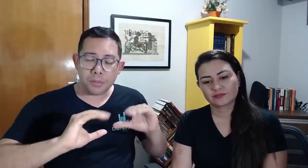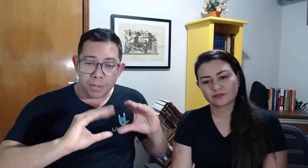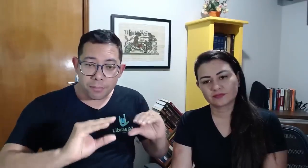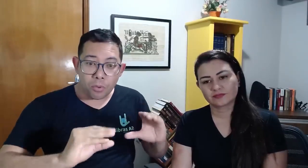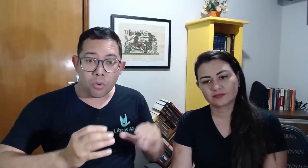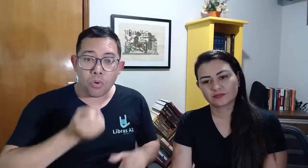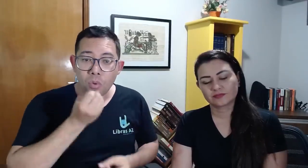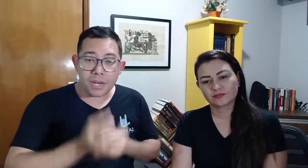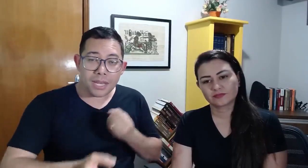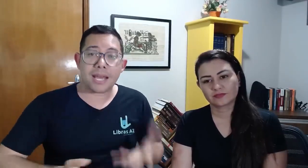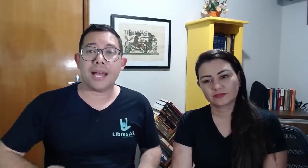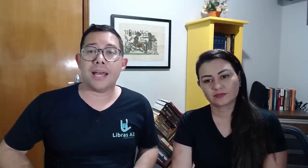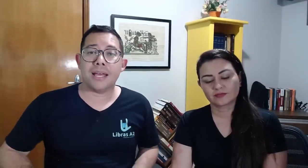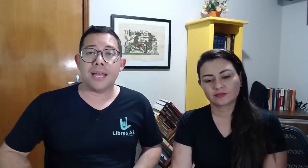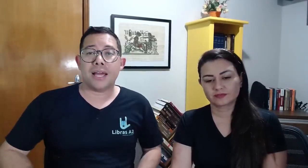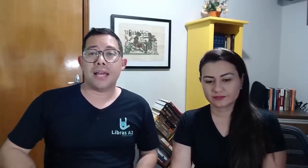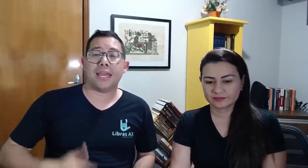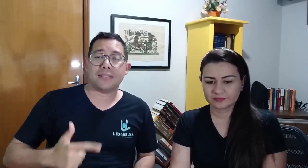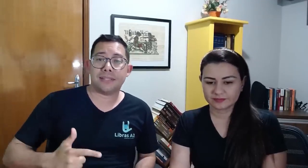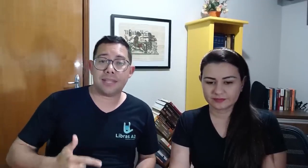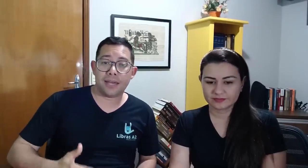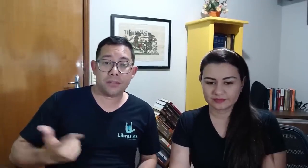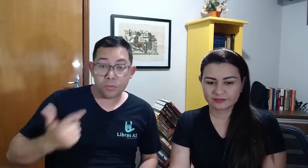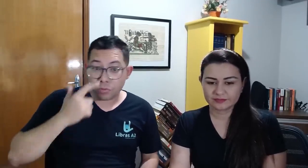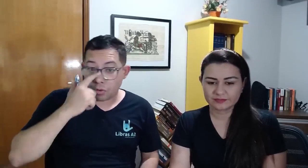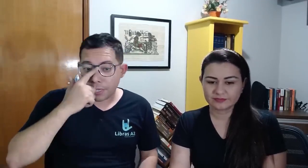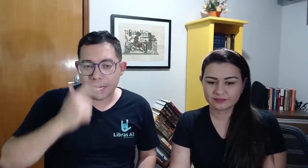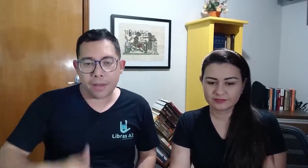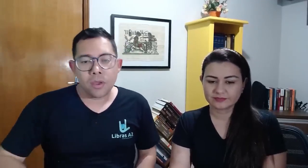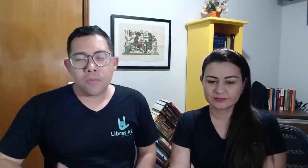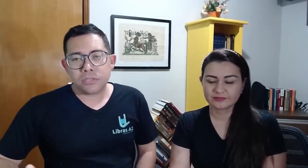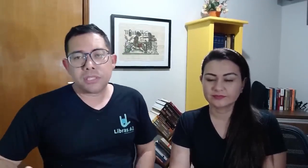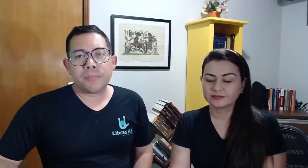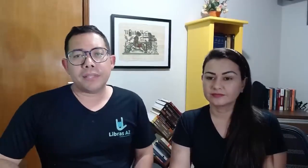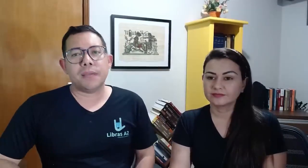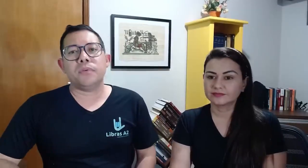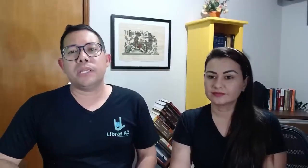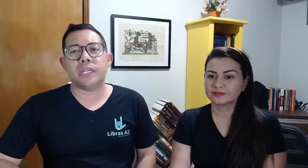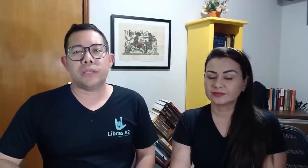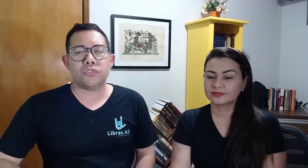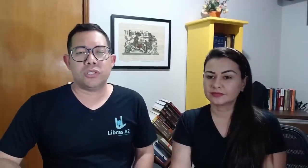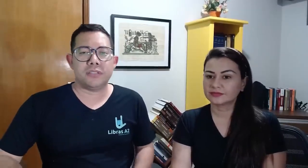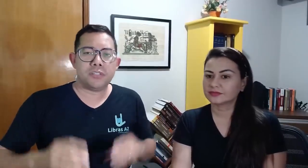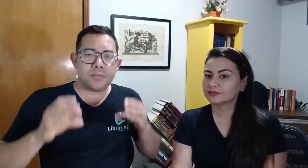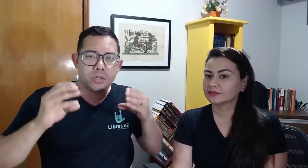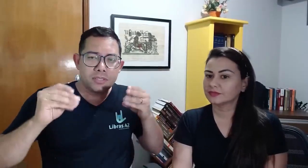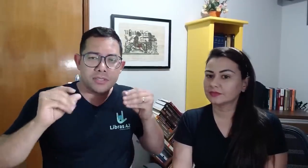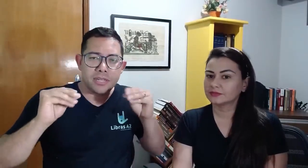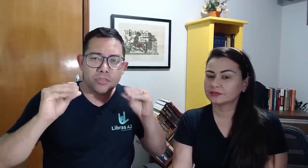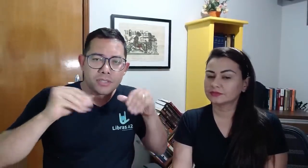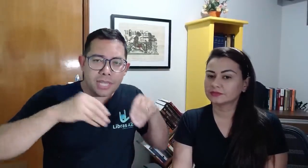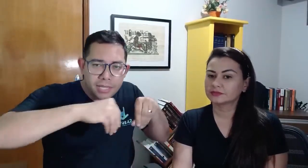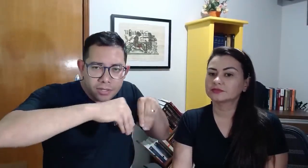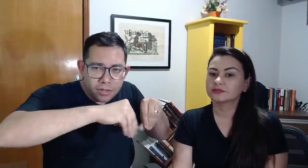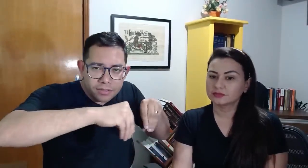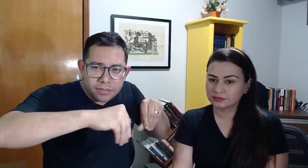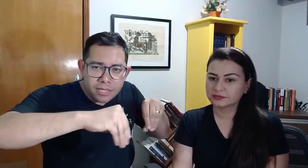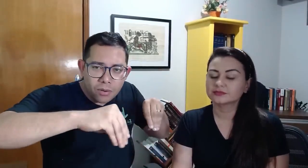bem boa, né? Essa terra. Então ficou bem claro. Você também até poderia estar utilizando, pessoal, esse sinal de terra aqui, ó. Esse sinal,